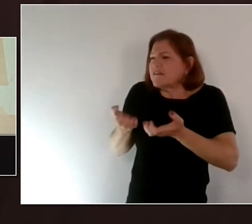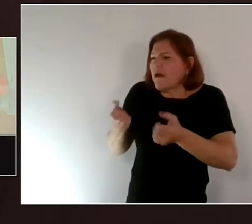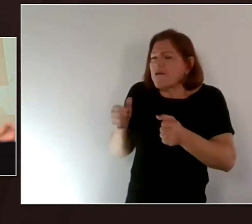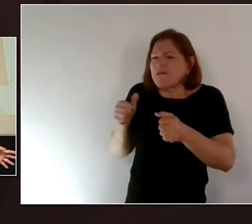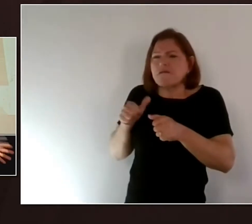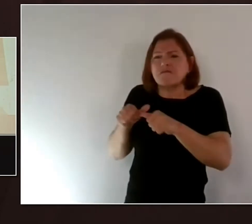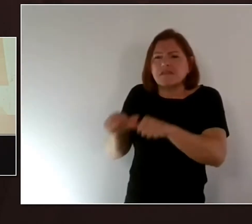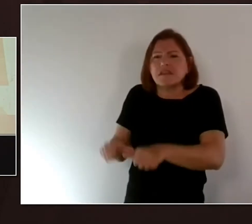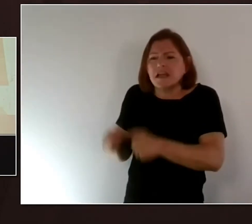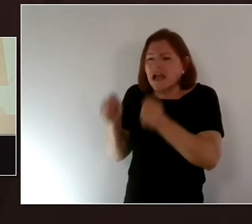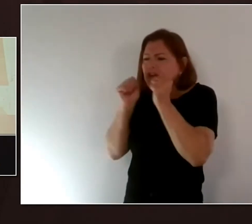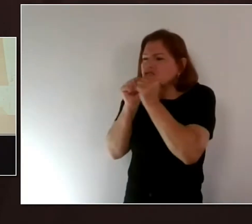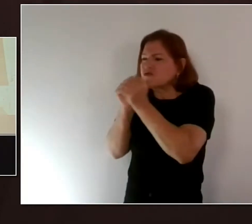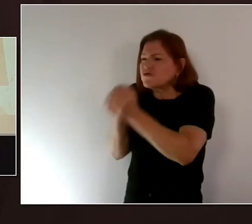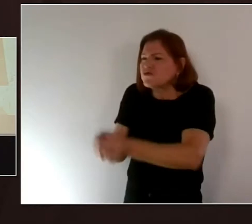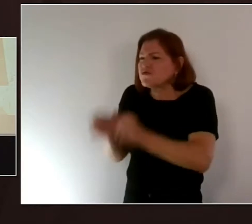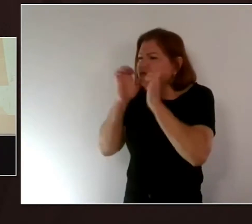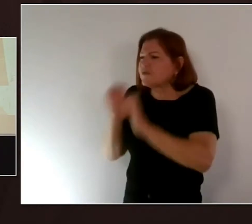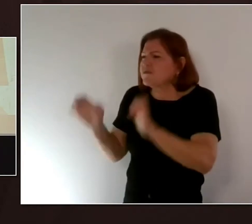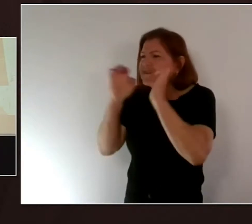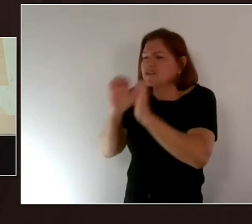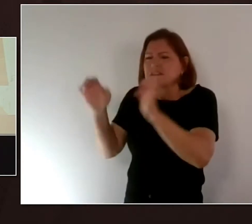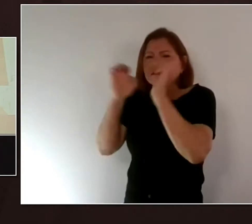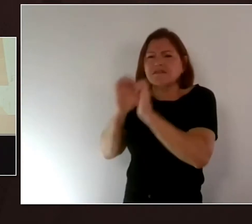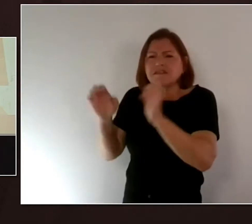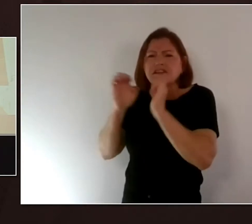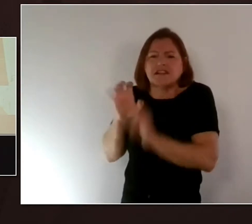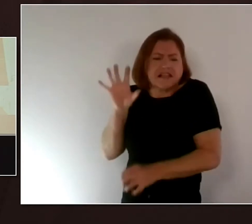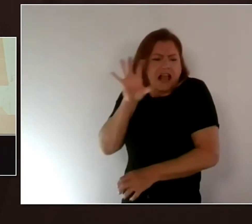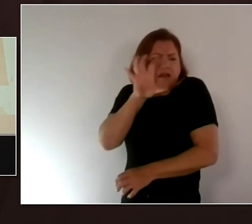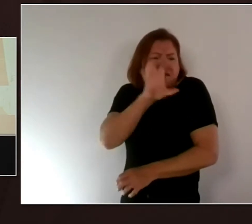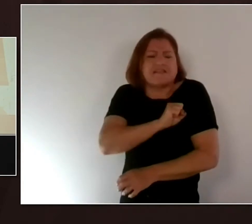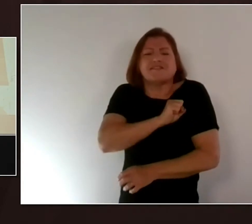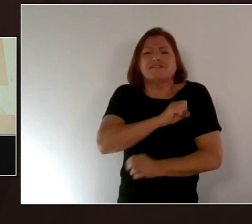da pregação do evangelho. Irmãos,